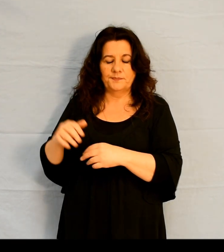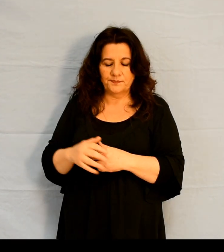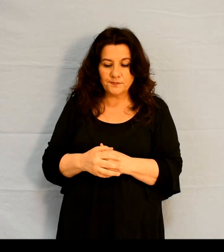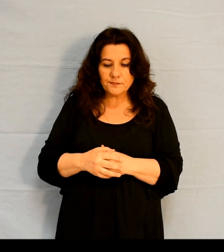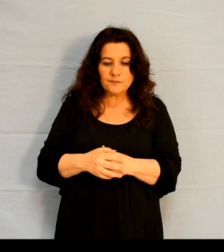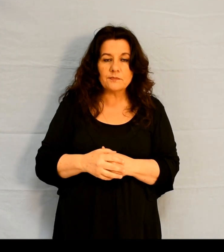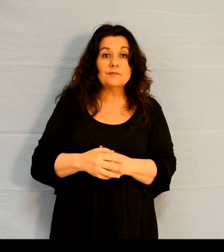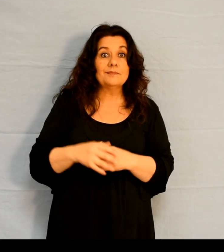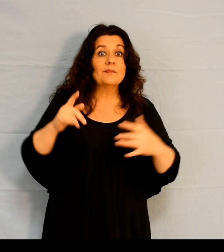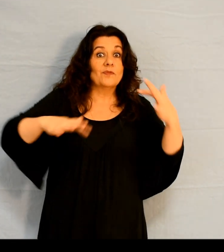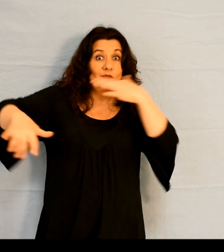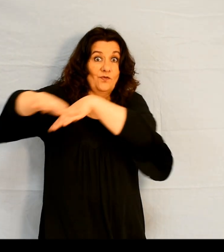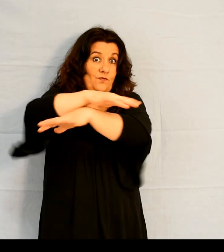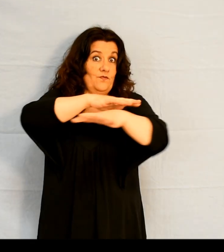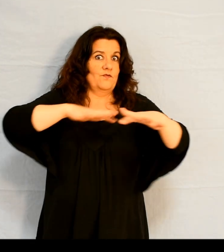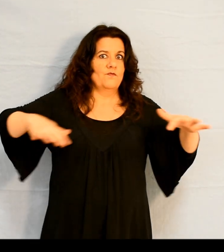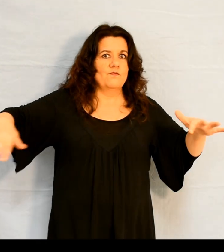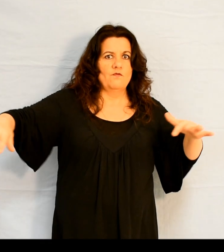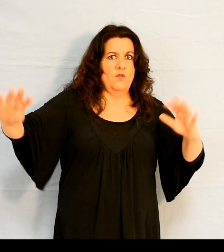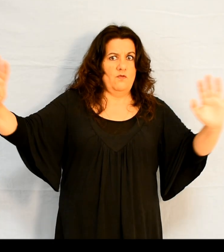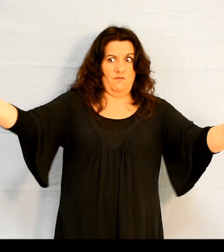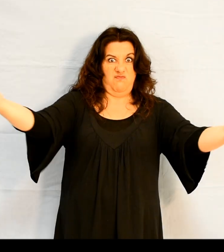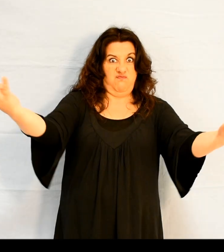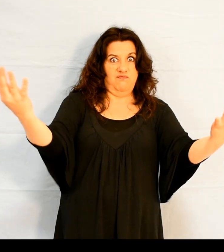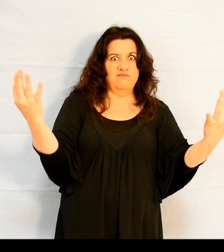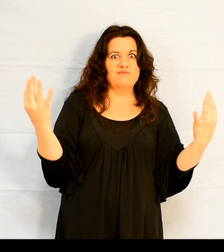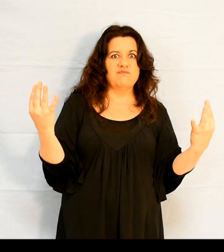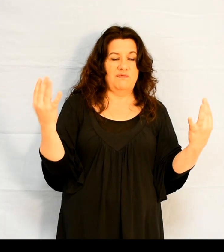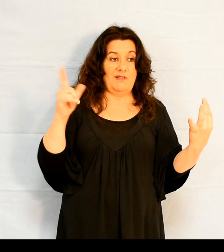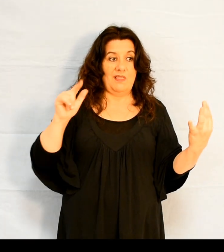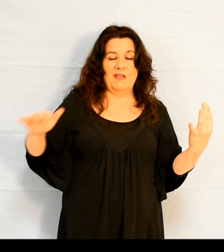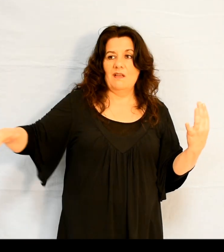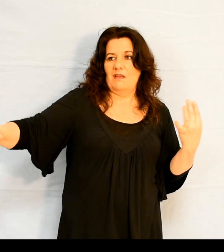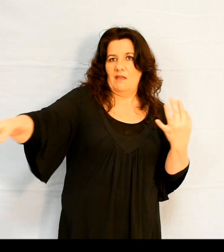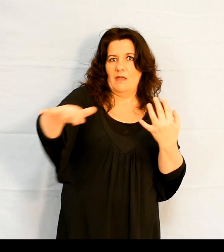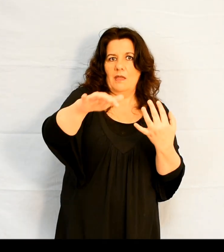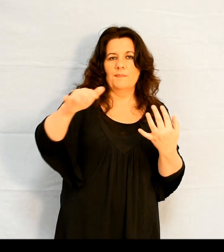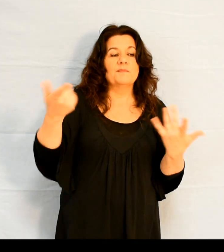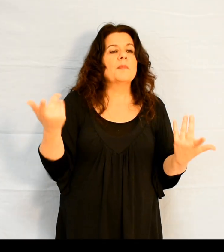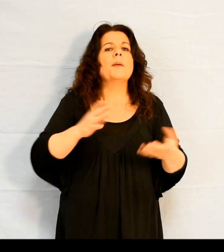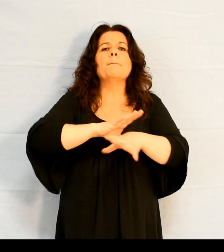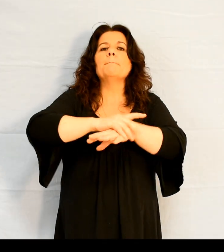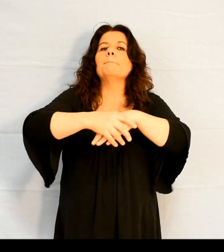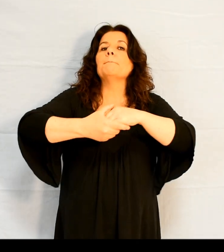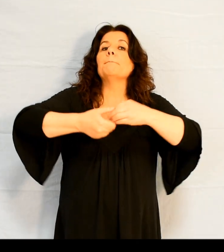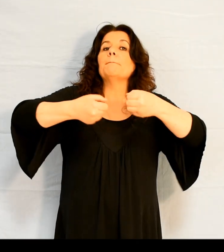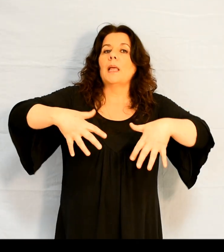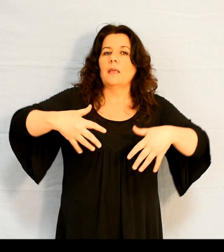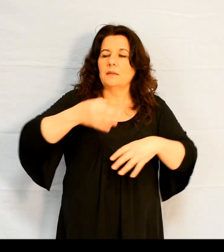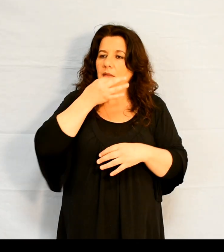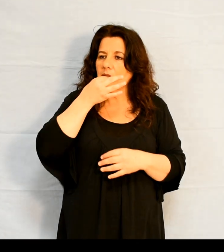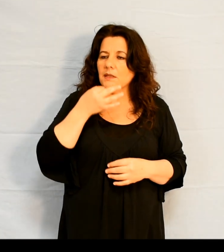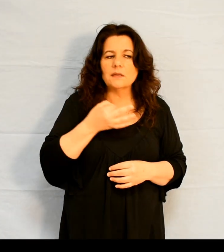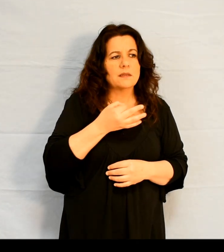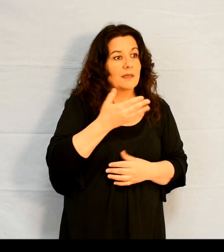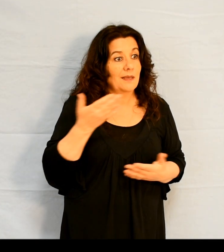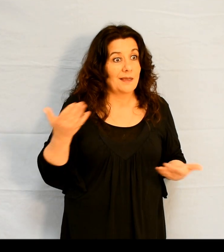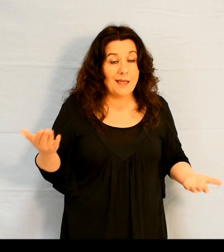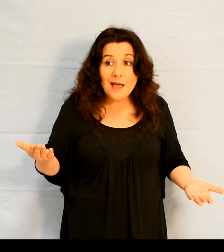Les foules s'étant donc rassemblées, Pilate leur dit, « Qui voulez-vous que je